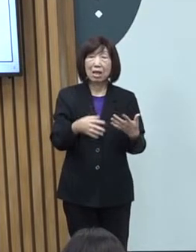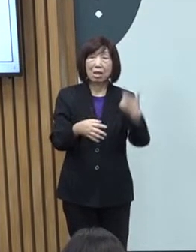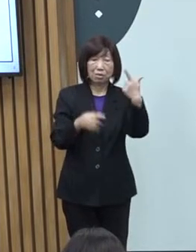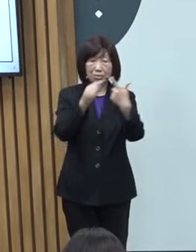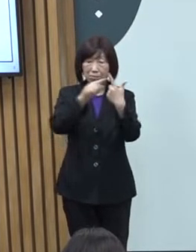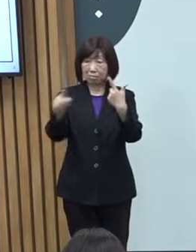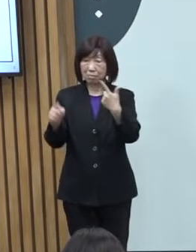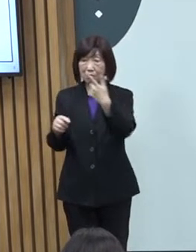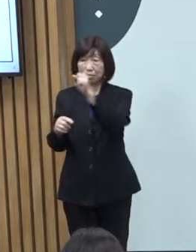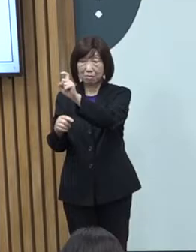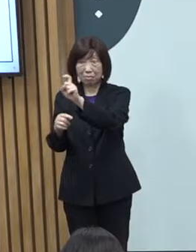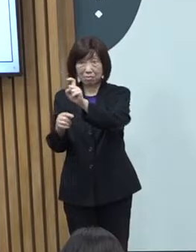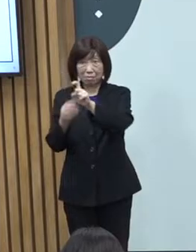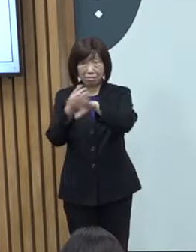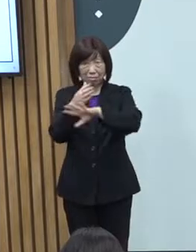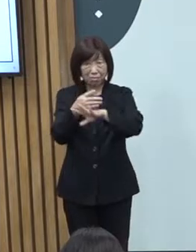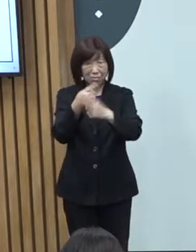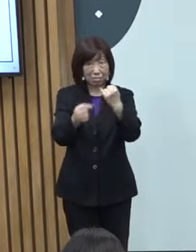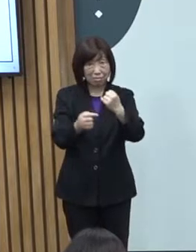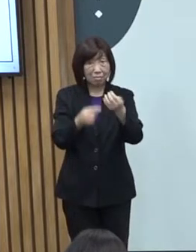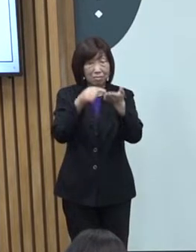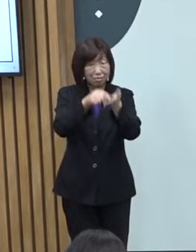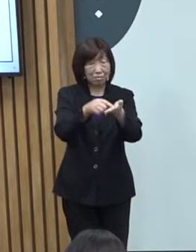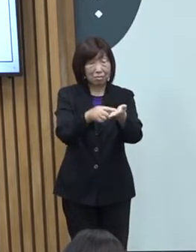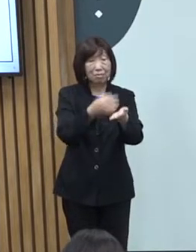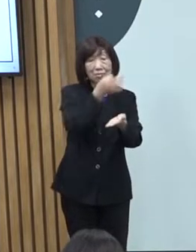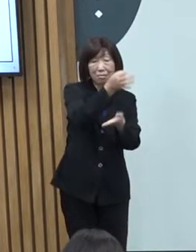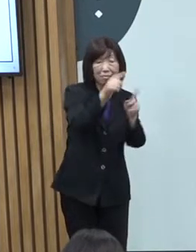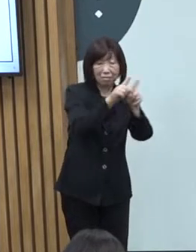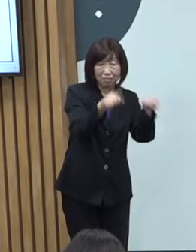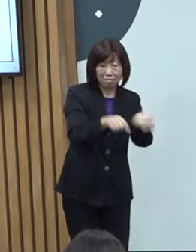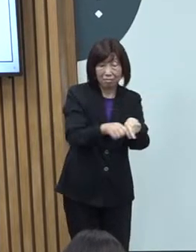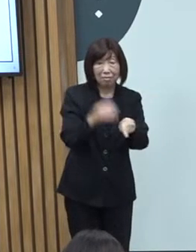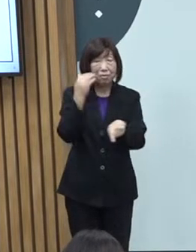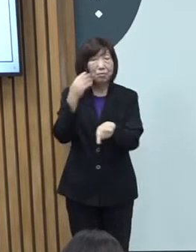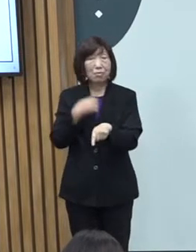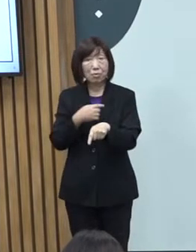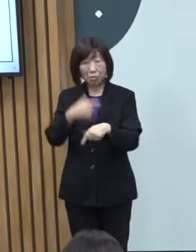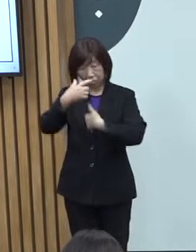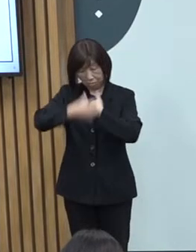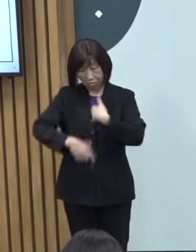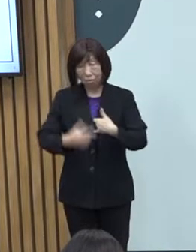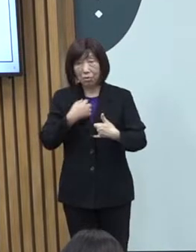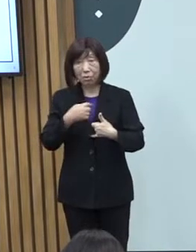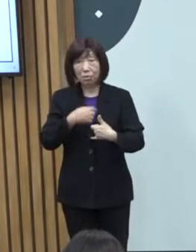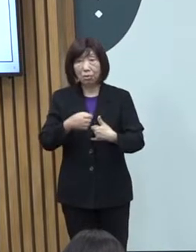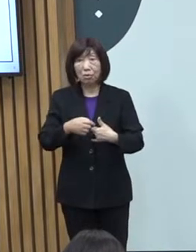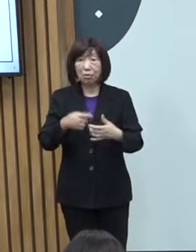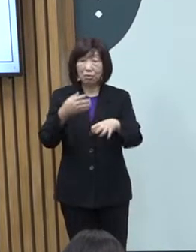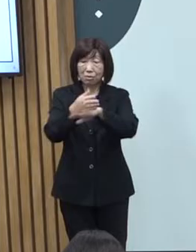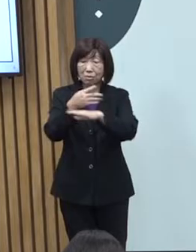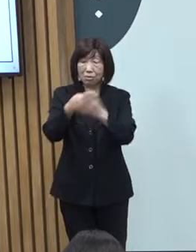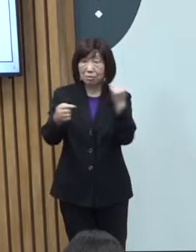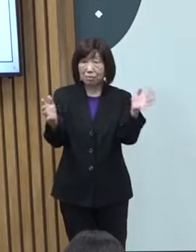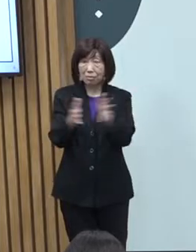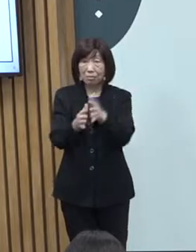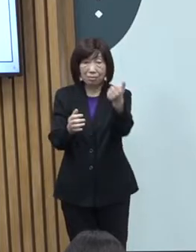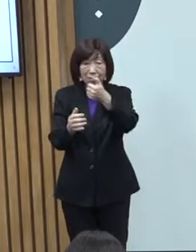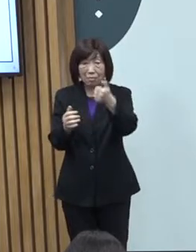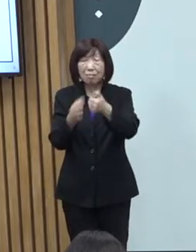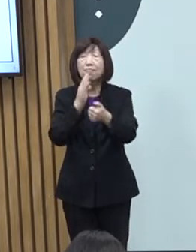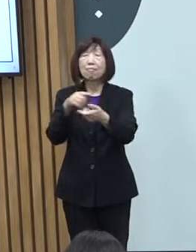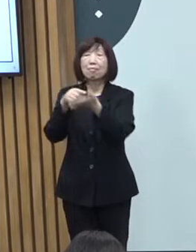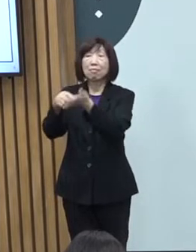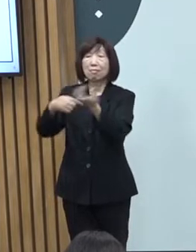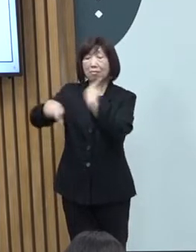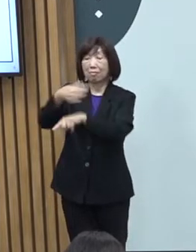6到10辆车的车主是申请缴款书，还有拥有50辆车以上的车主申请转账纳税通知呢，